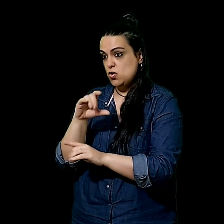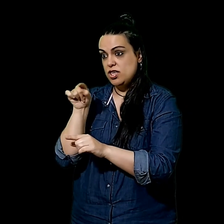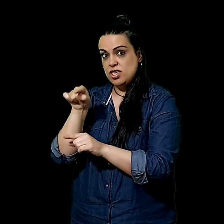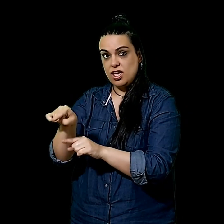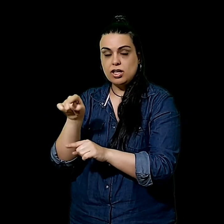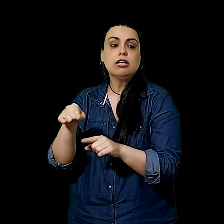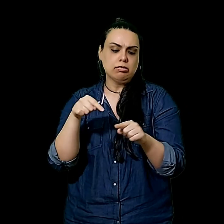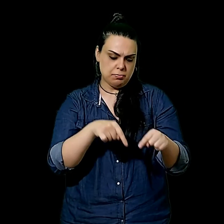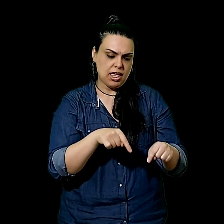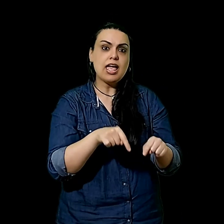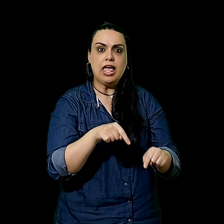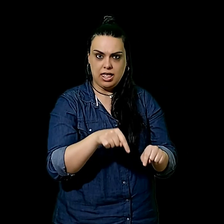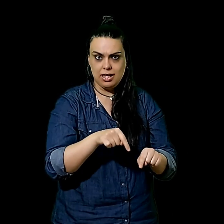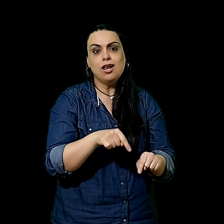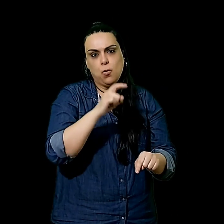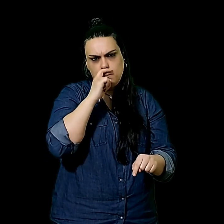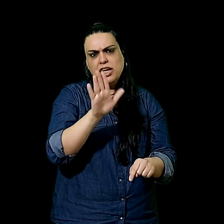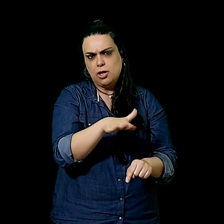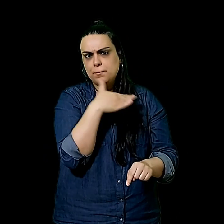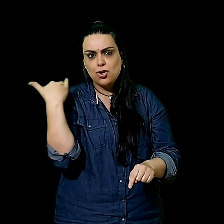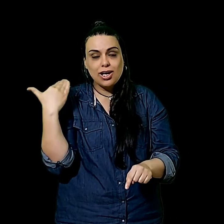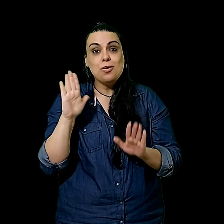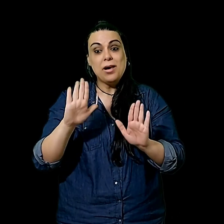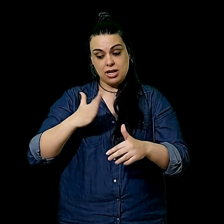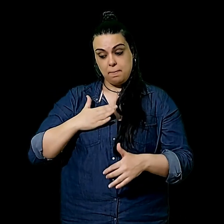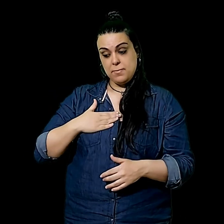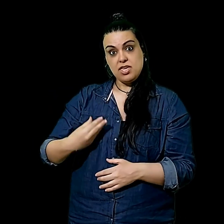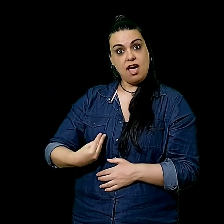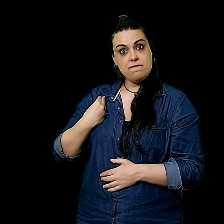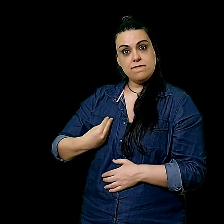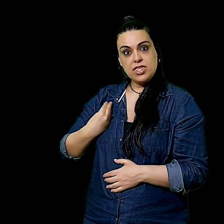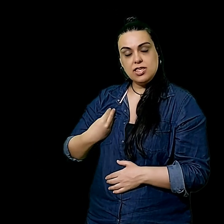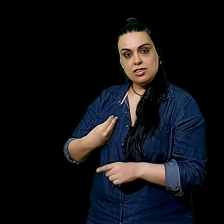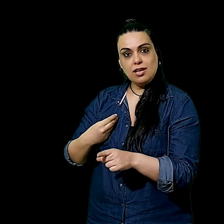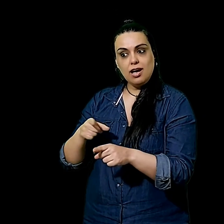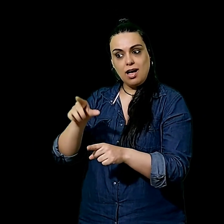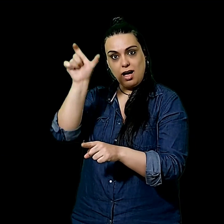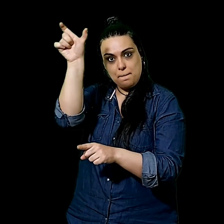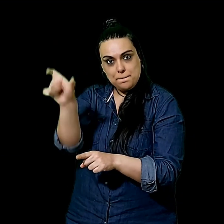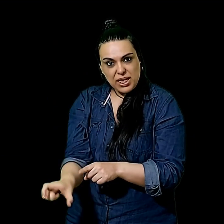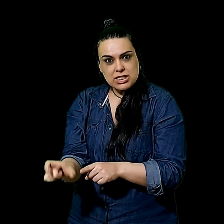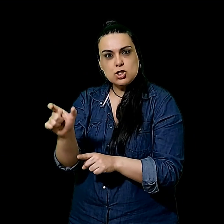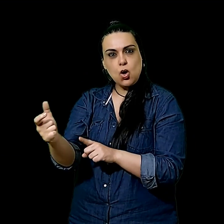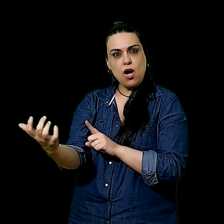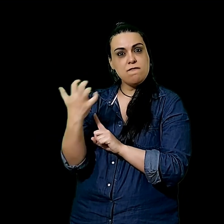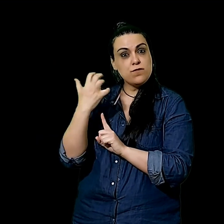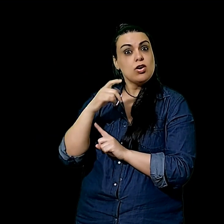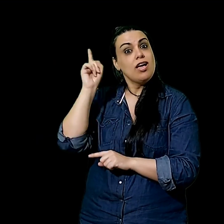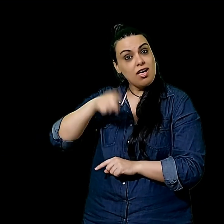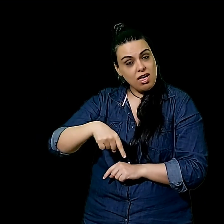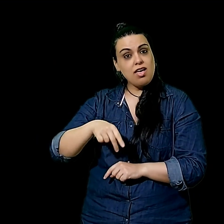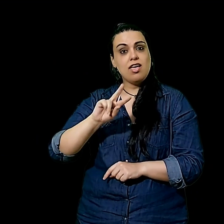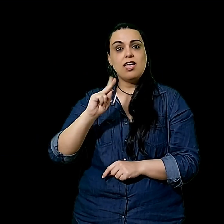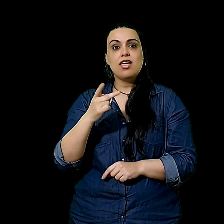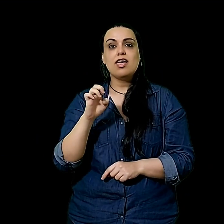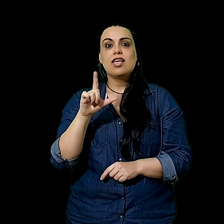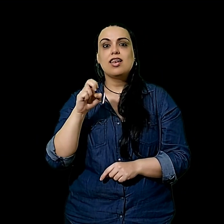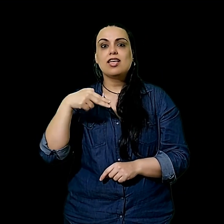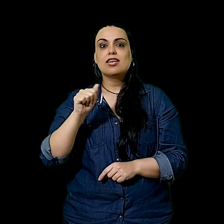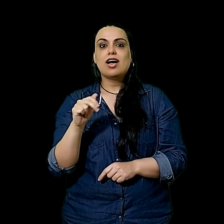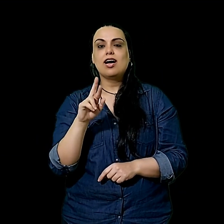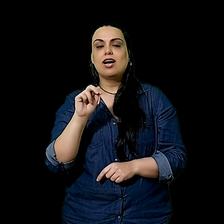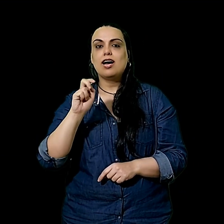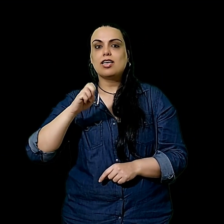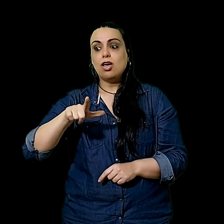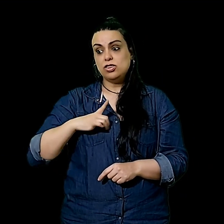prova viva, porque o pai dela já partiu para o Senhor. Mas na minha vida, a pessoa que eu tenho nesse apontamento é a pastora Helena Raquel, que está viva,